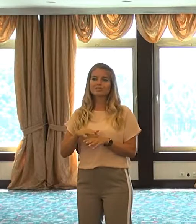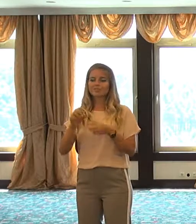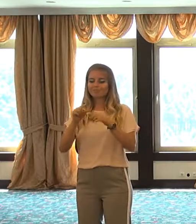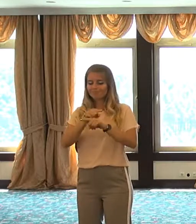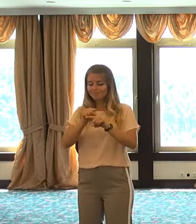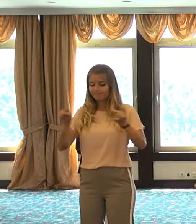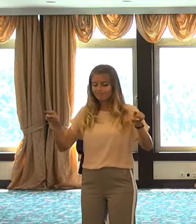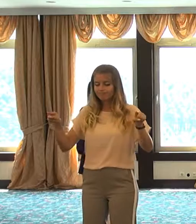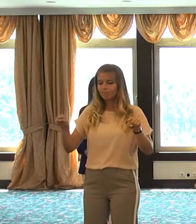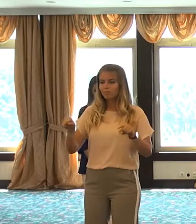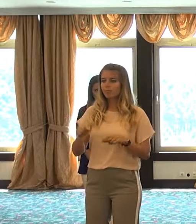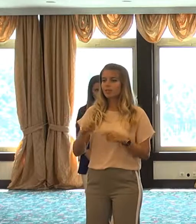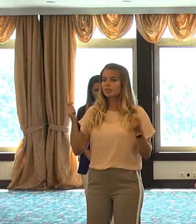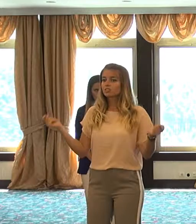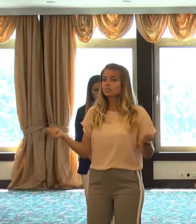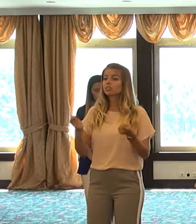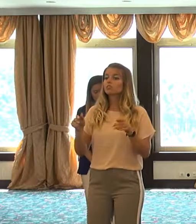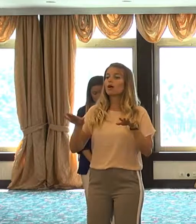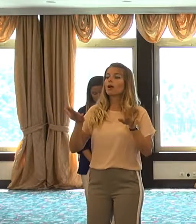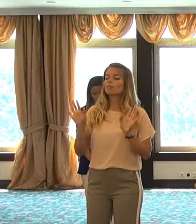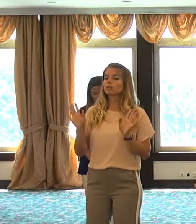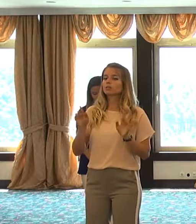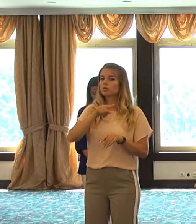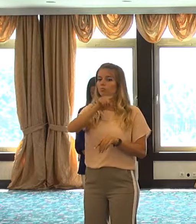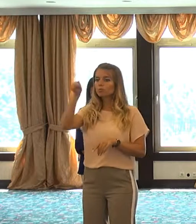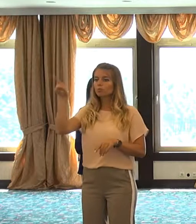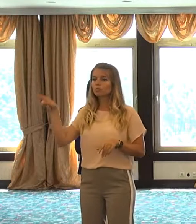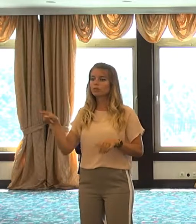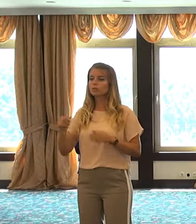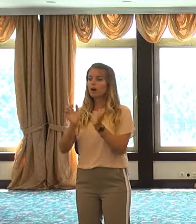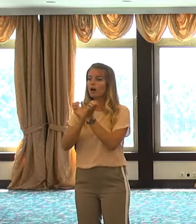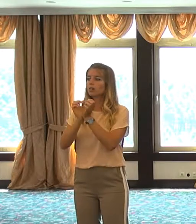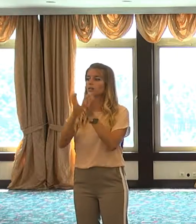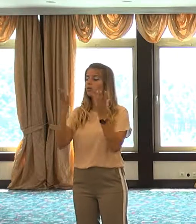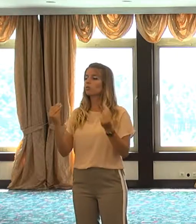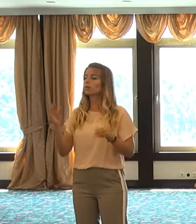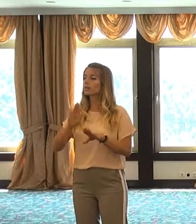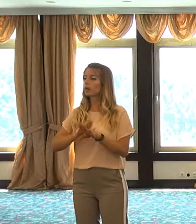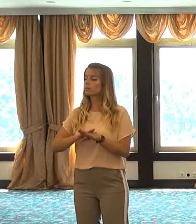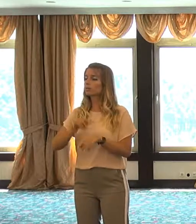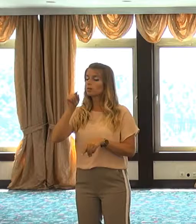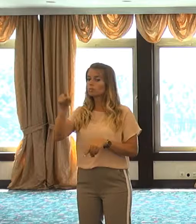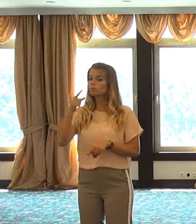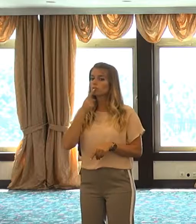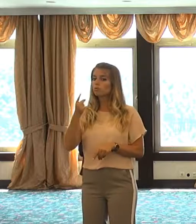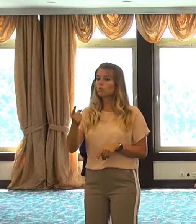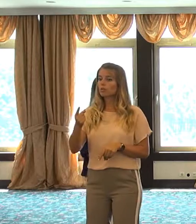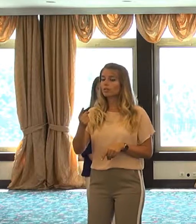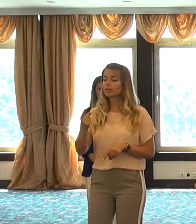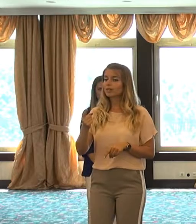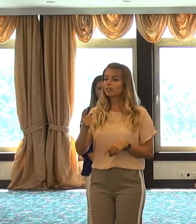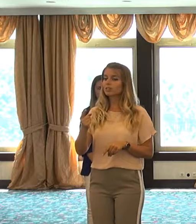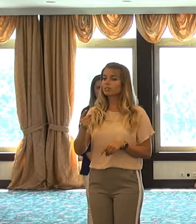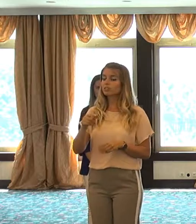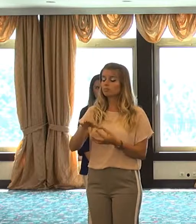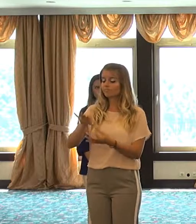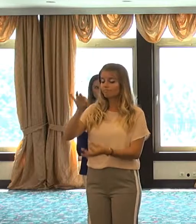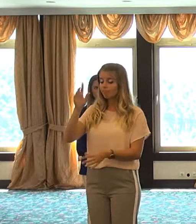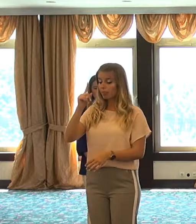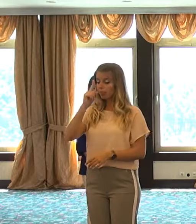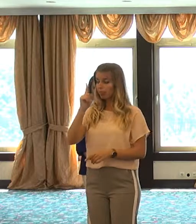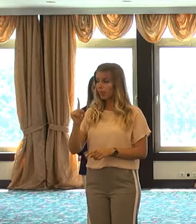özellikle çizmek istiyorum. Platform olarak yapmadım. Bu bahsettiğim geniş yayın olarak yaptık. Burada sayacağım çalışmaların hiçbiri bu platformun birebir